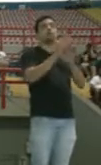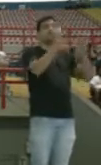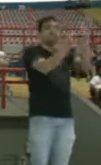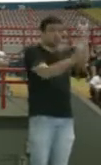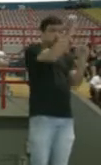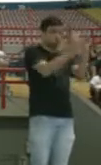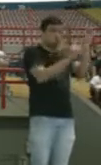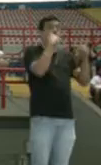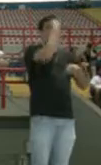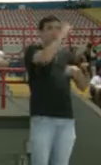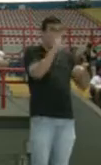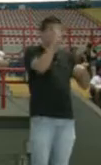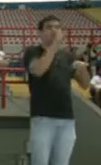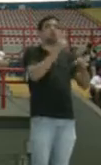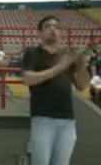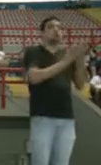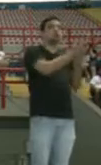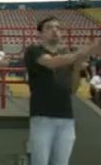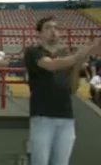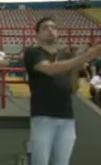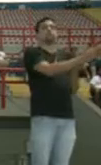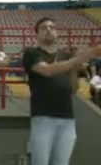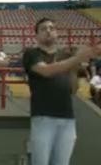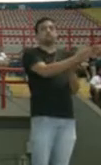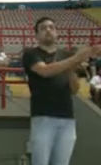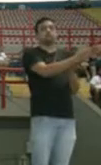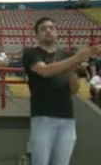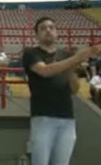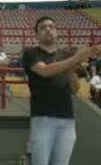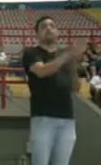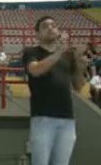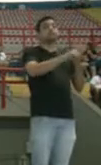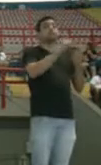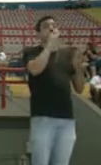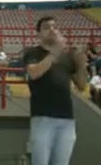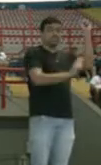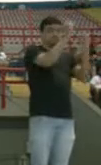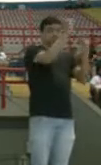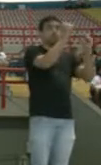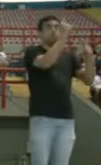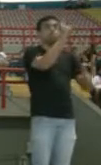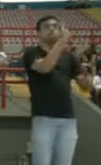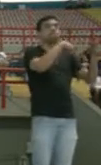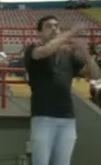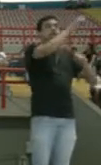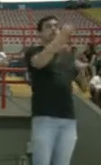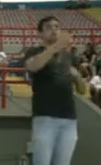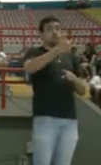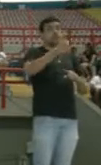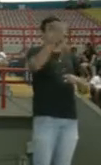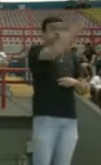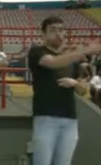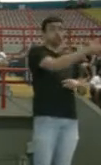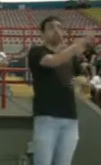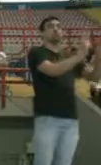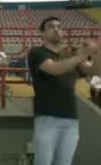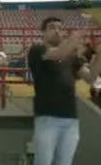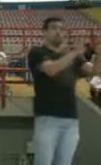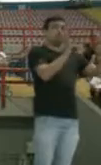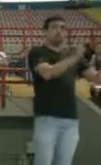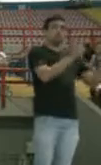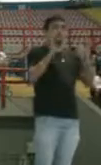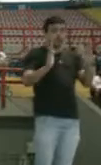indústria você trabalha a hora toda. Principalmente quando a indústria evolui e sai da primeira para a segunda